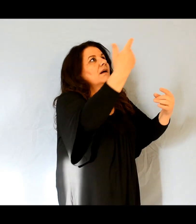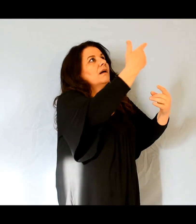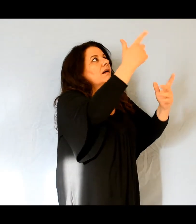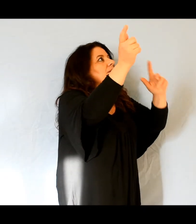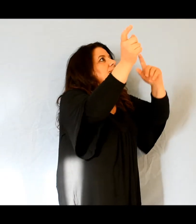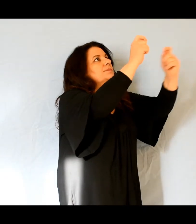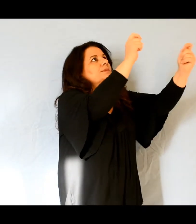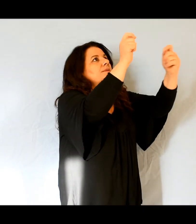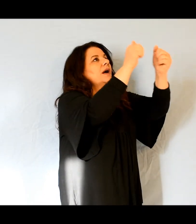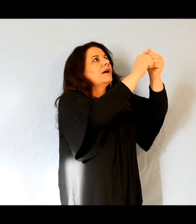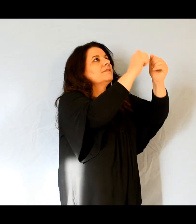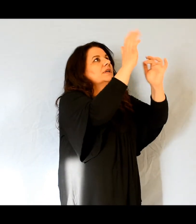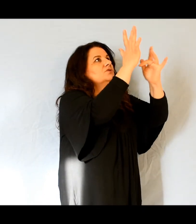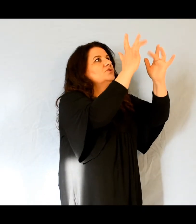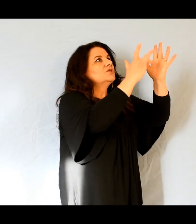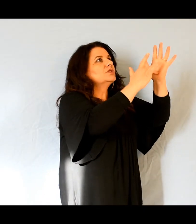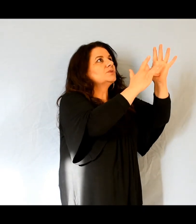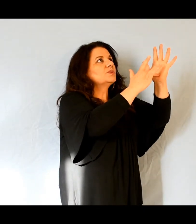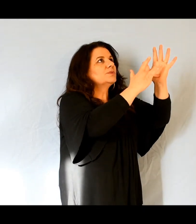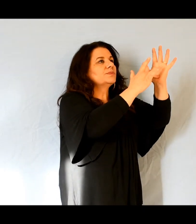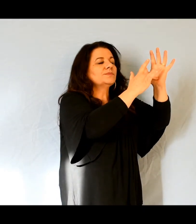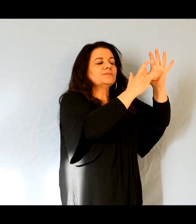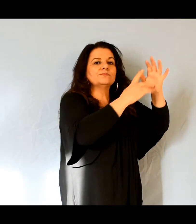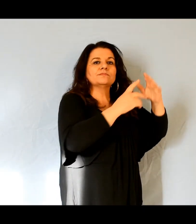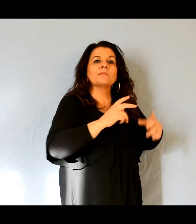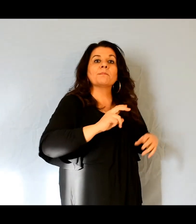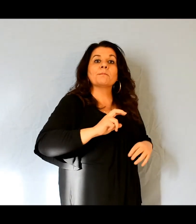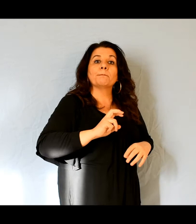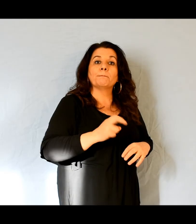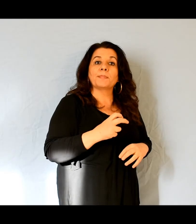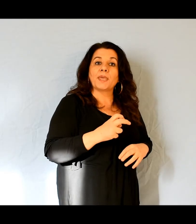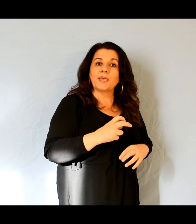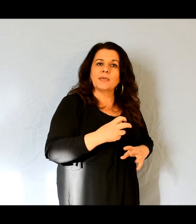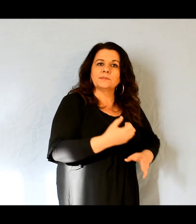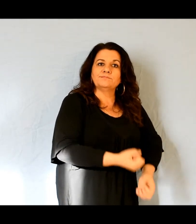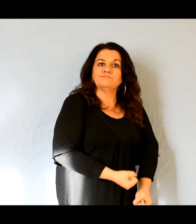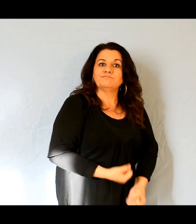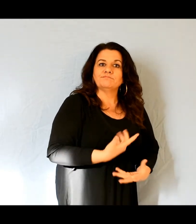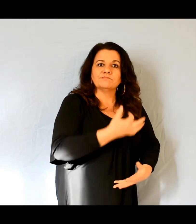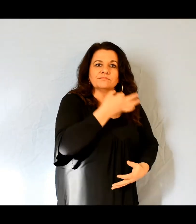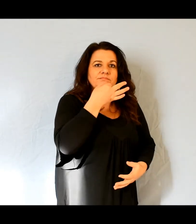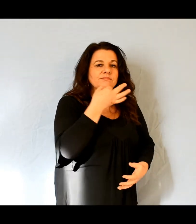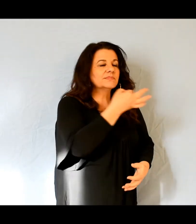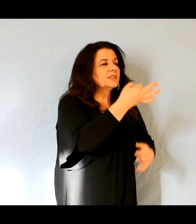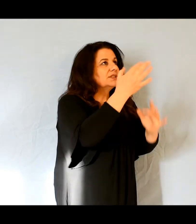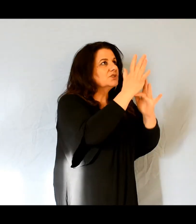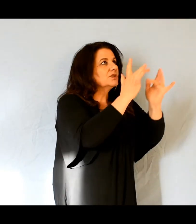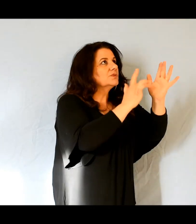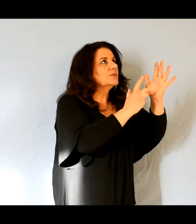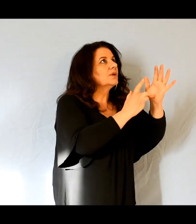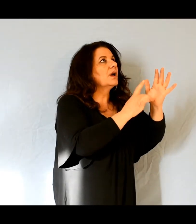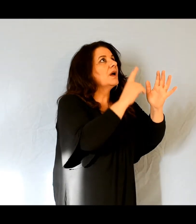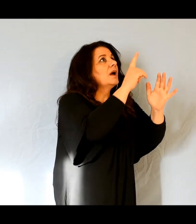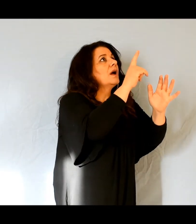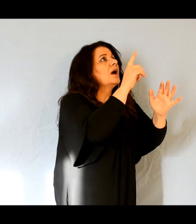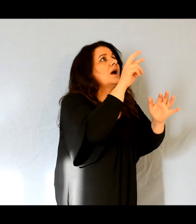Pierre, alors, prend la parole et dit à Jésus, « Rabbi, il est bon que nous soyons